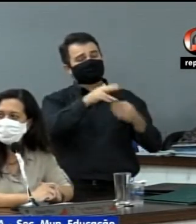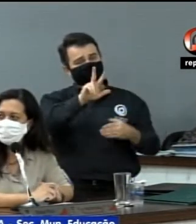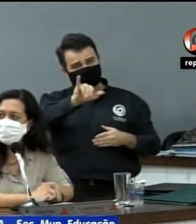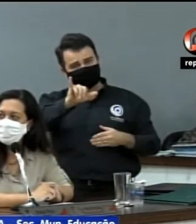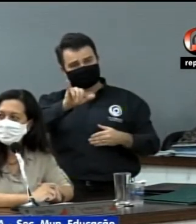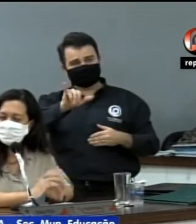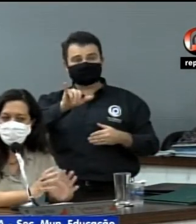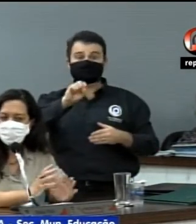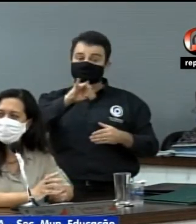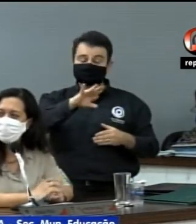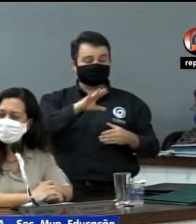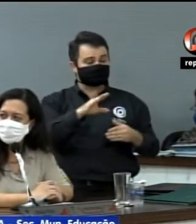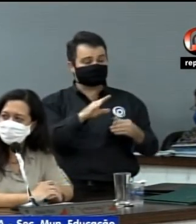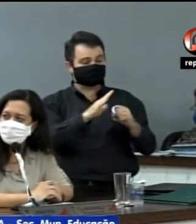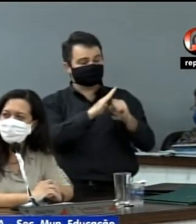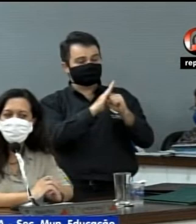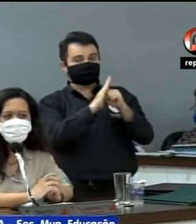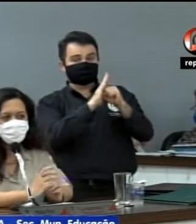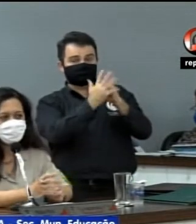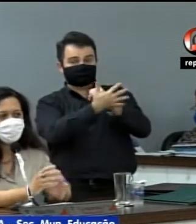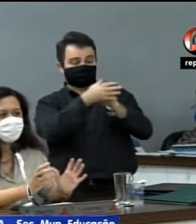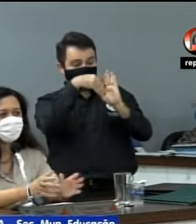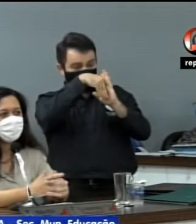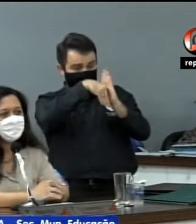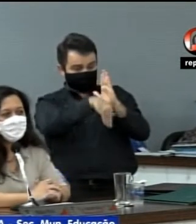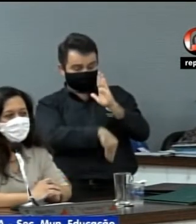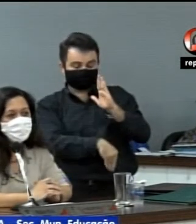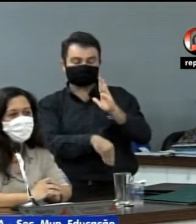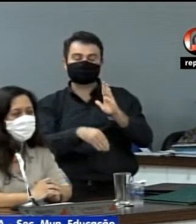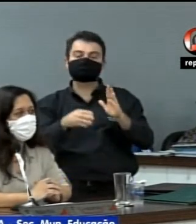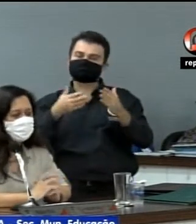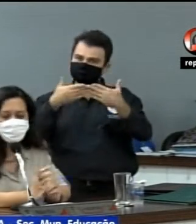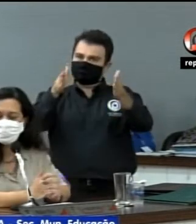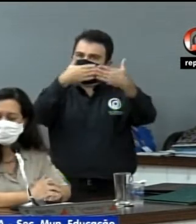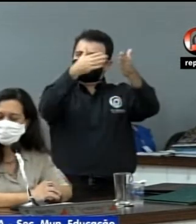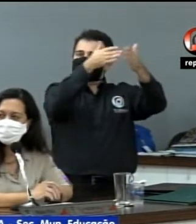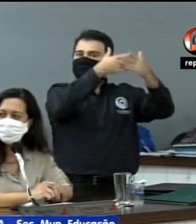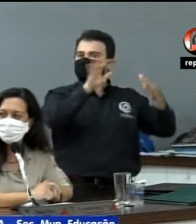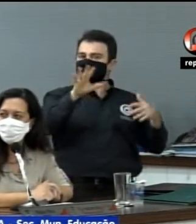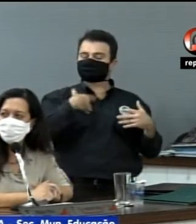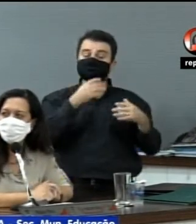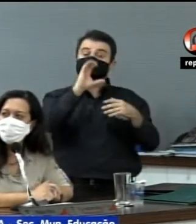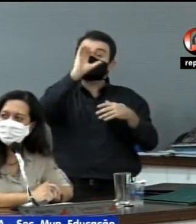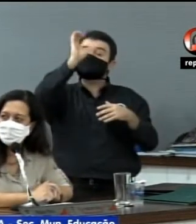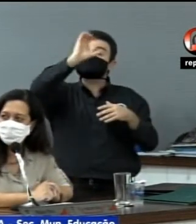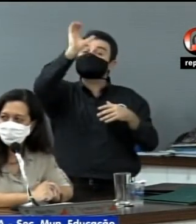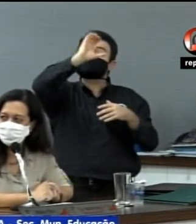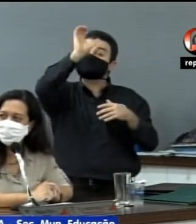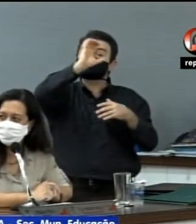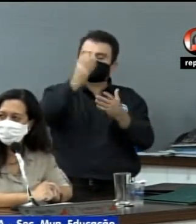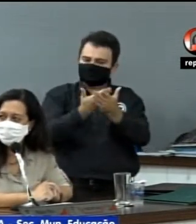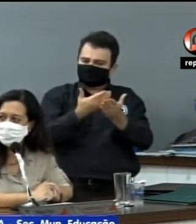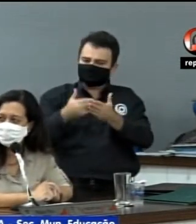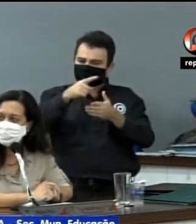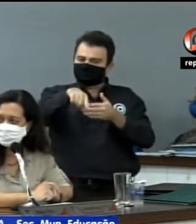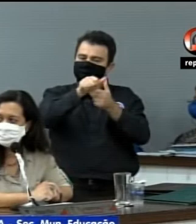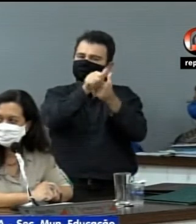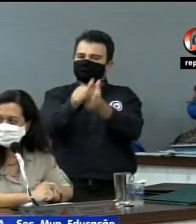avançar. Sempre pautado na ciência, na técnica e na orientação do nosso comitê local de enfrentamento à